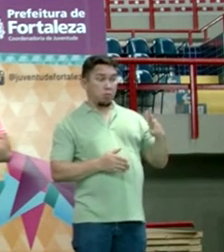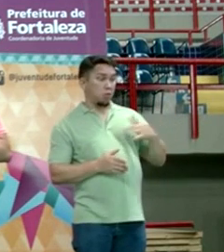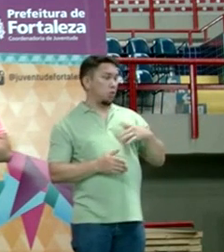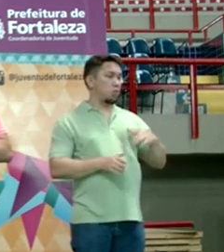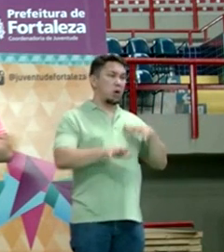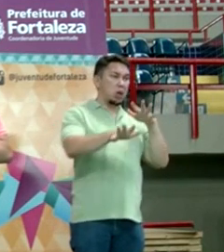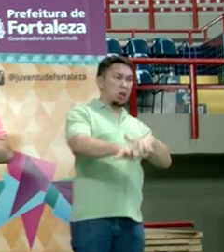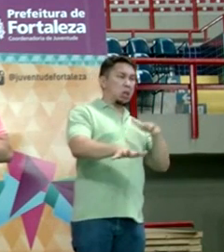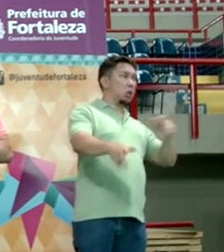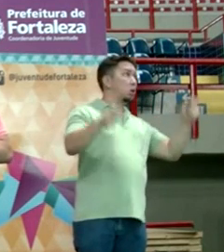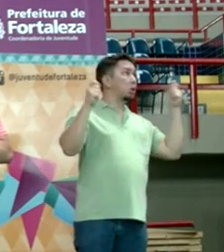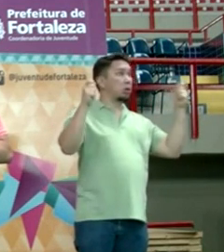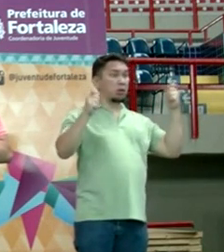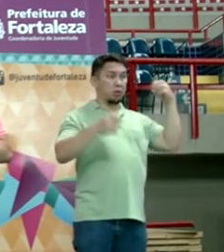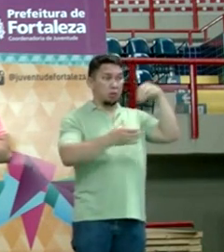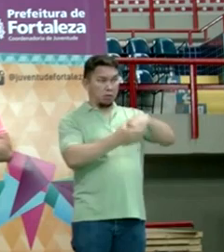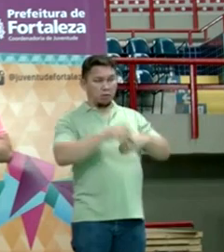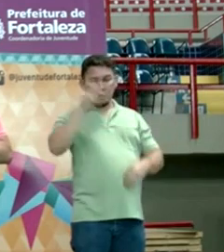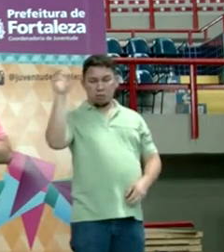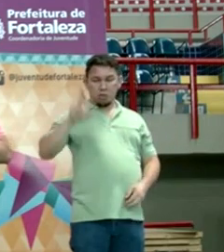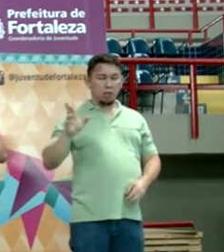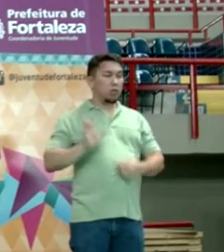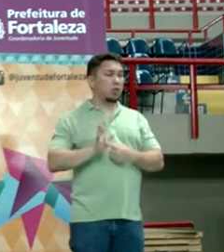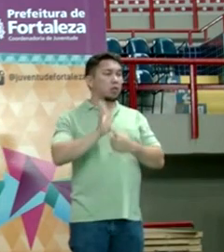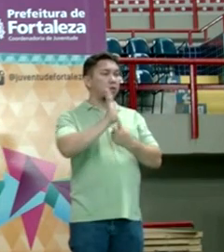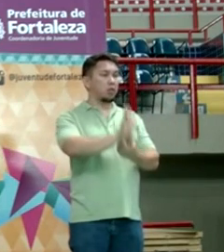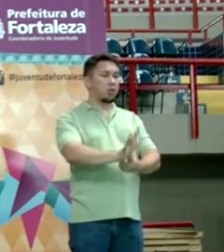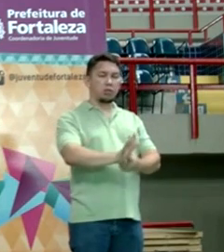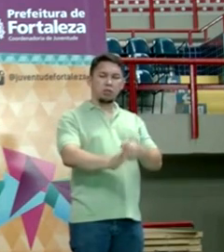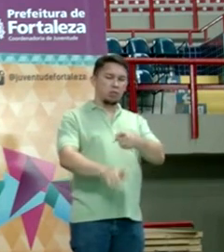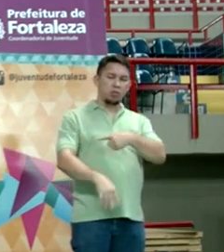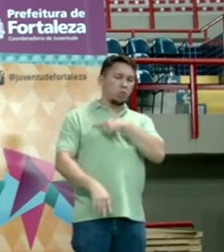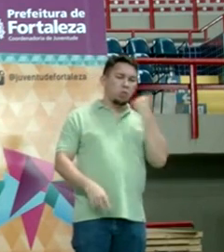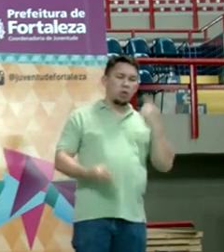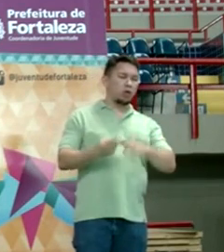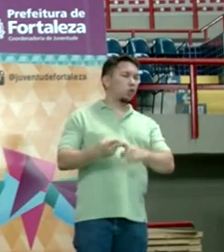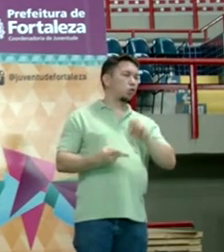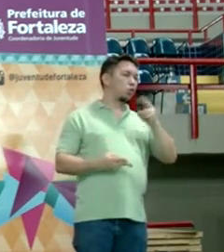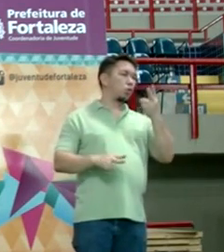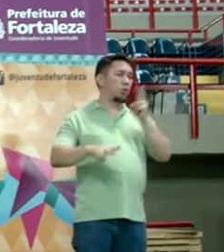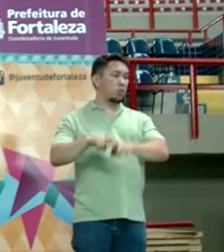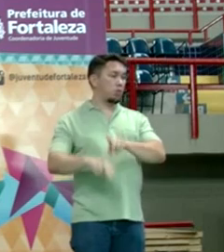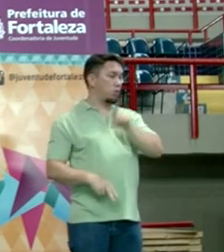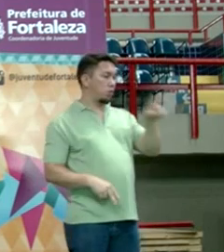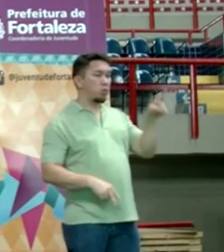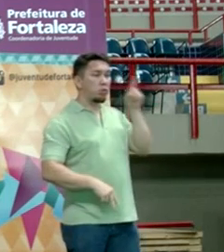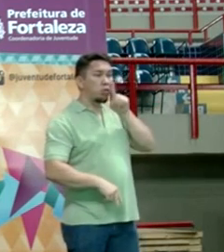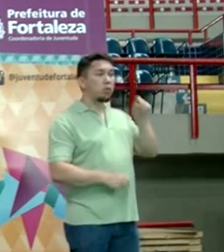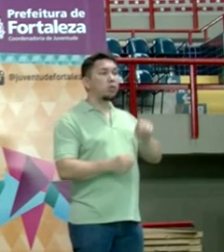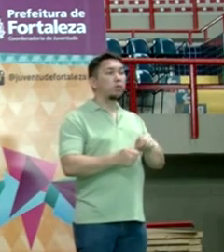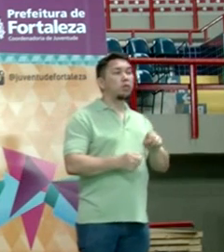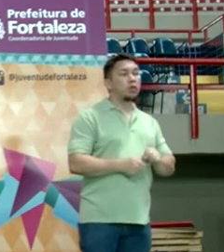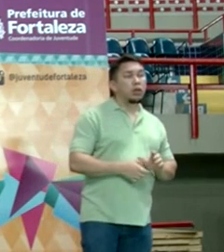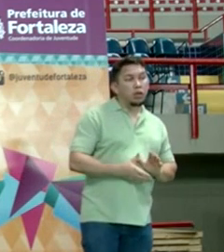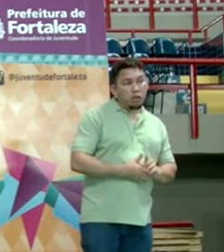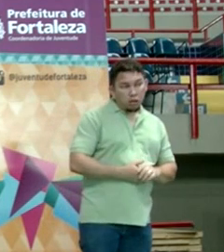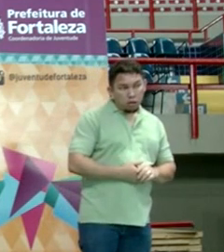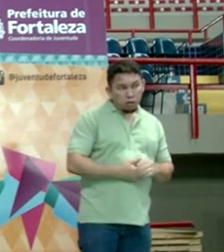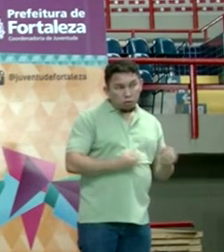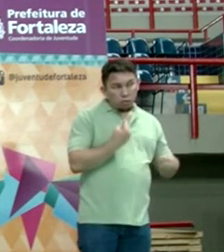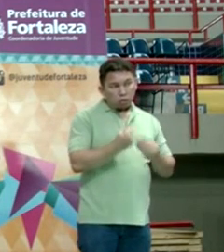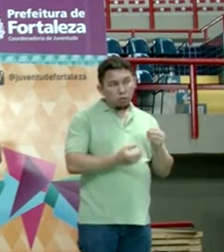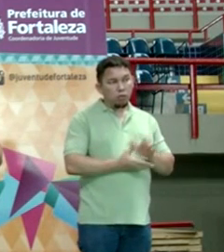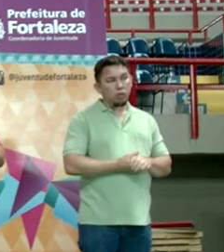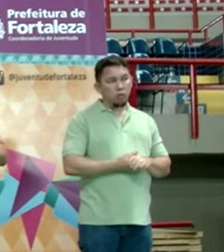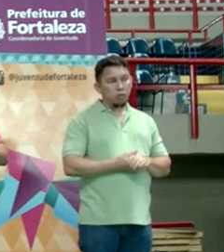dessas manifestações, na União Soviética, quem se manifestava era condenado à morte ou à prisão. Nos Estados Unidos, como é que ele fez para se livrar dessas